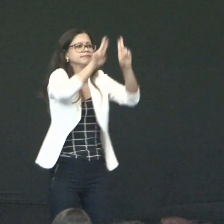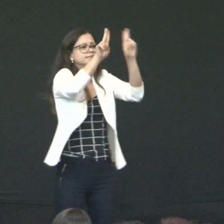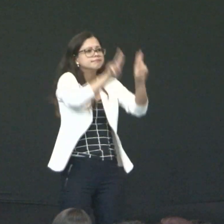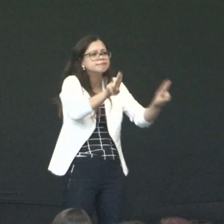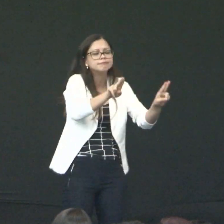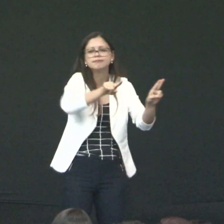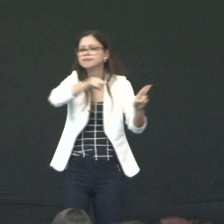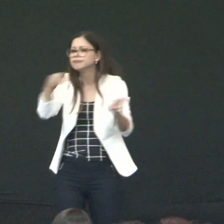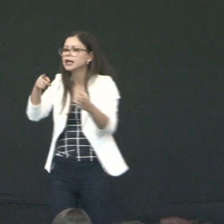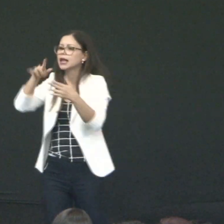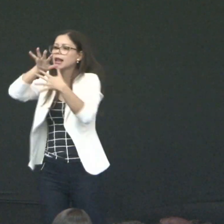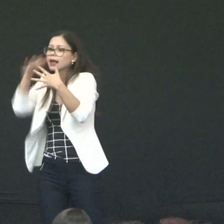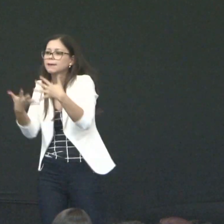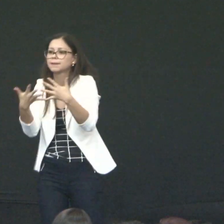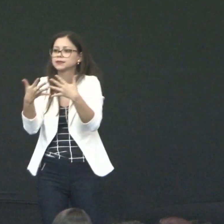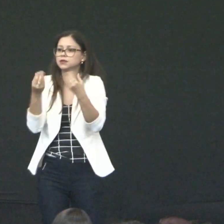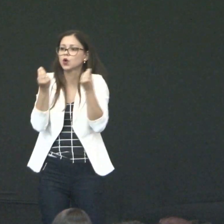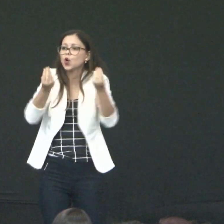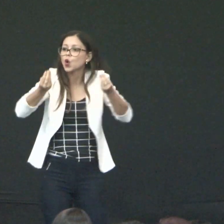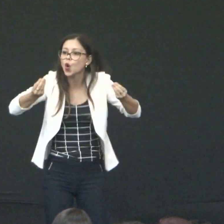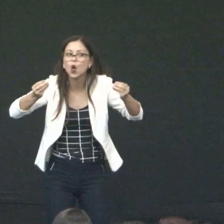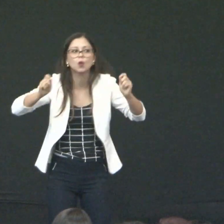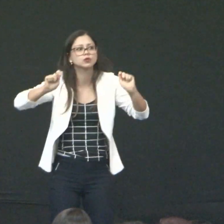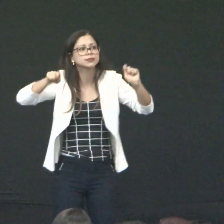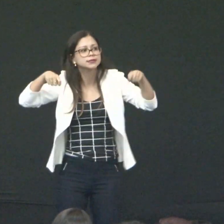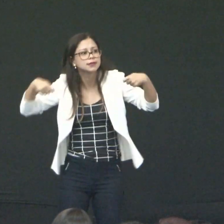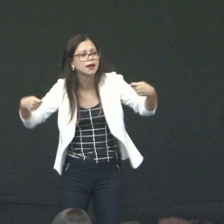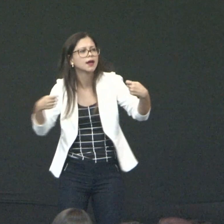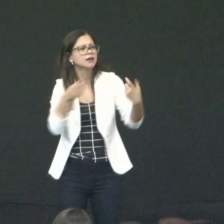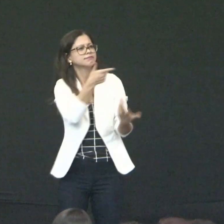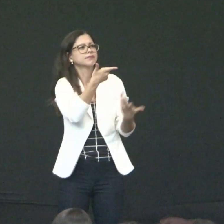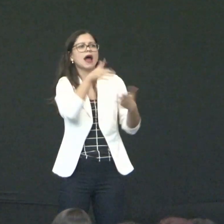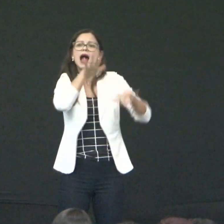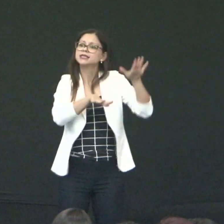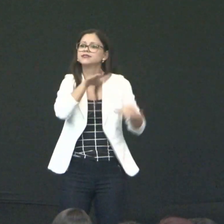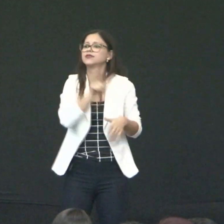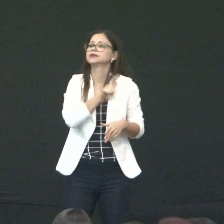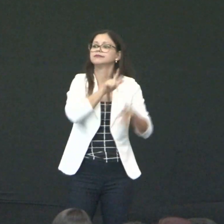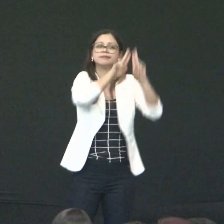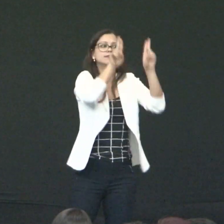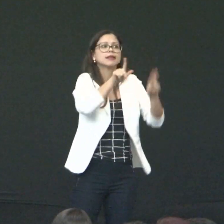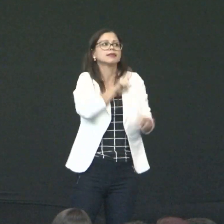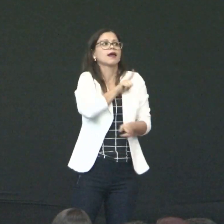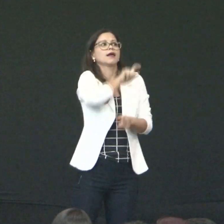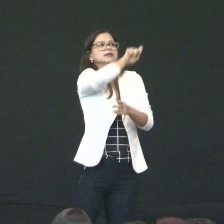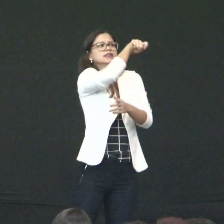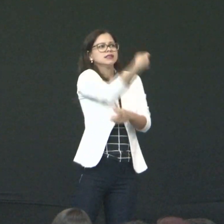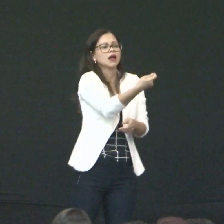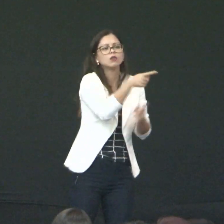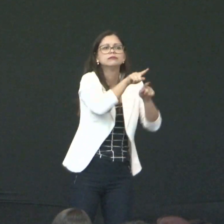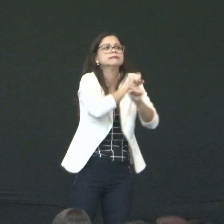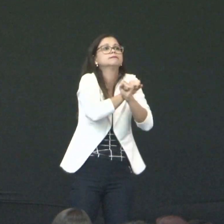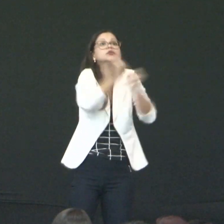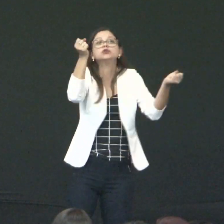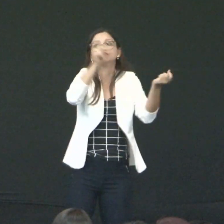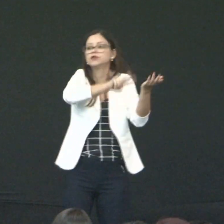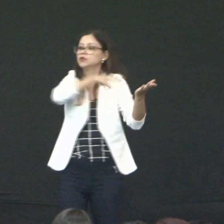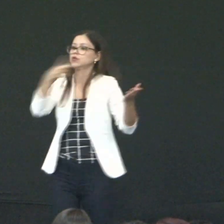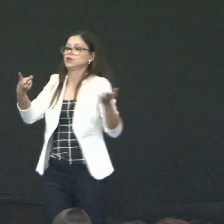Um outro ponto importante seria estratégias linguísticas. Então, quais seriam os sinais equivalentes para se utilizar?